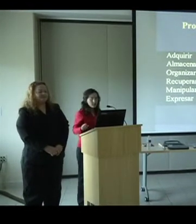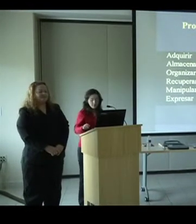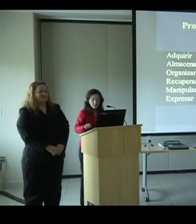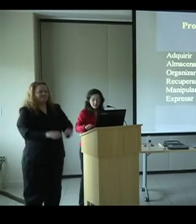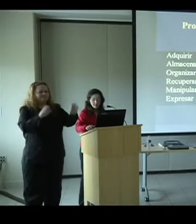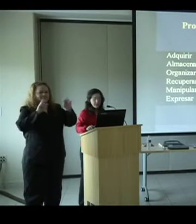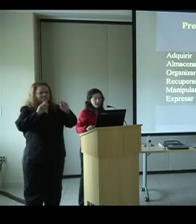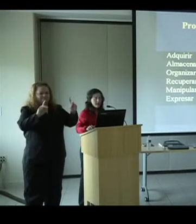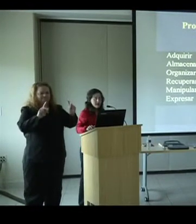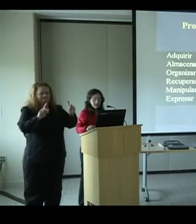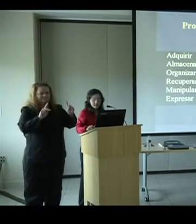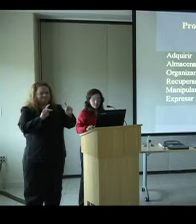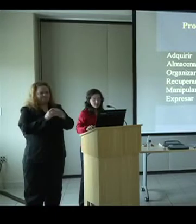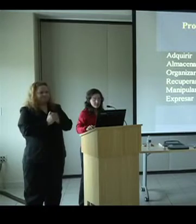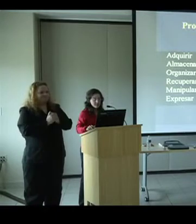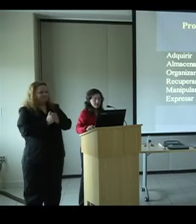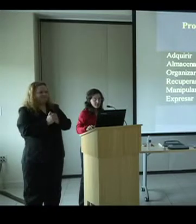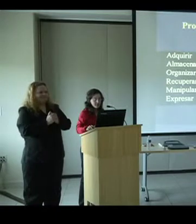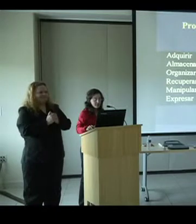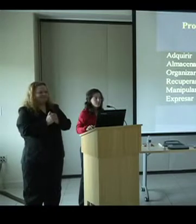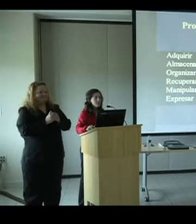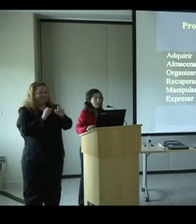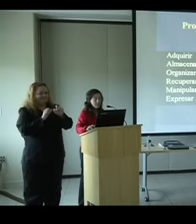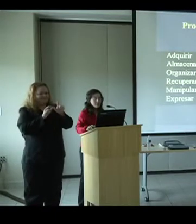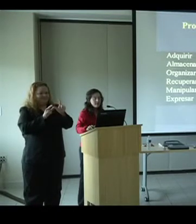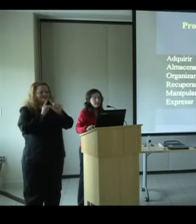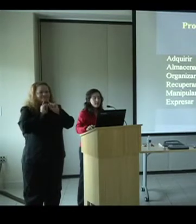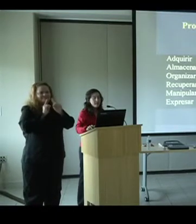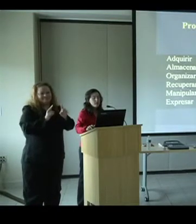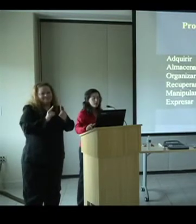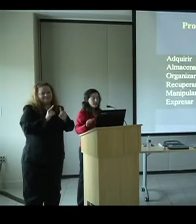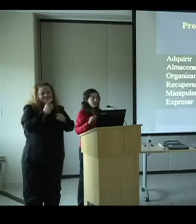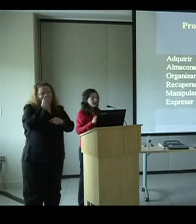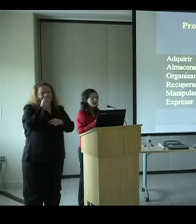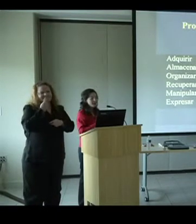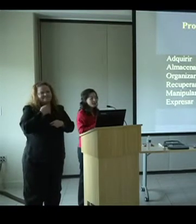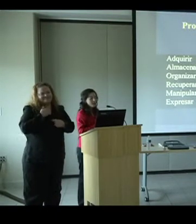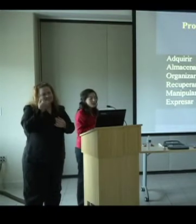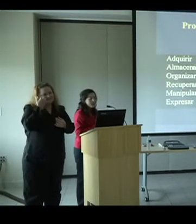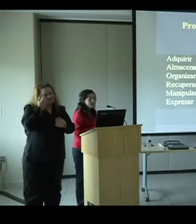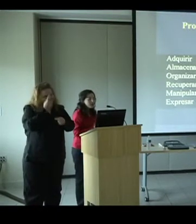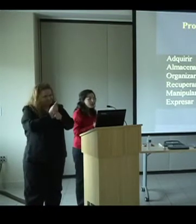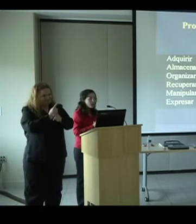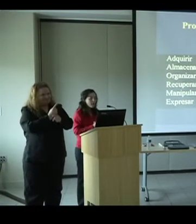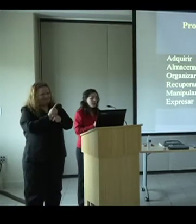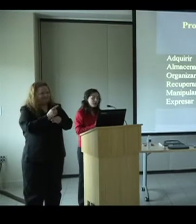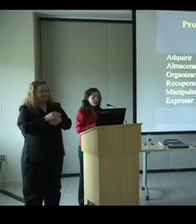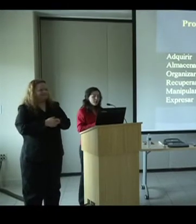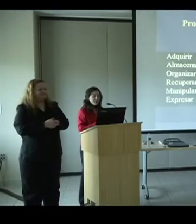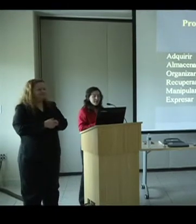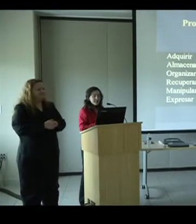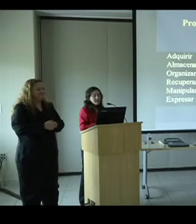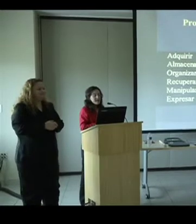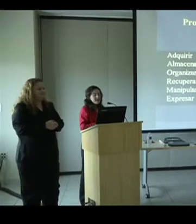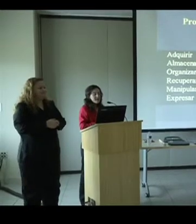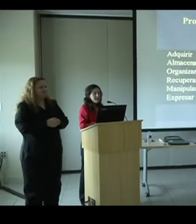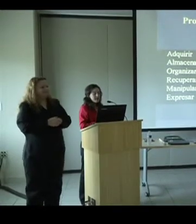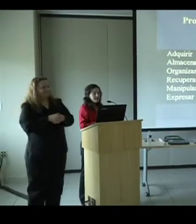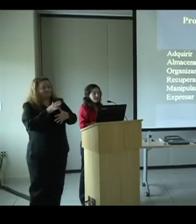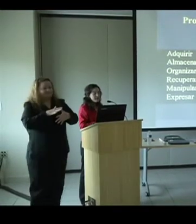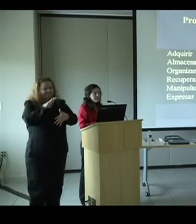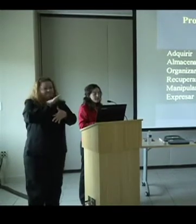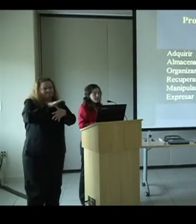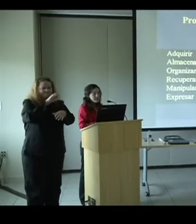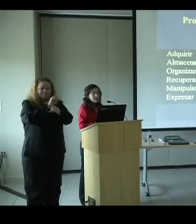Ok Voy a cambiarle para ver las respuestas Y ustedes me dicen si era lo que ustedes pensaron proveer prioridad a